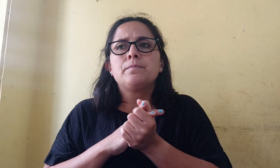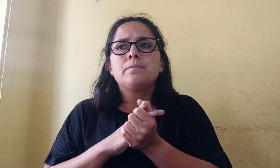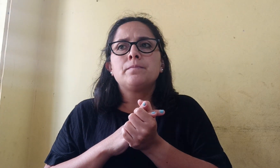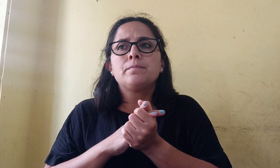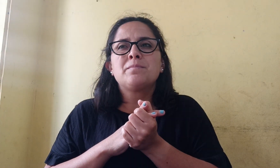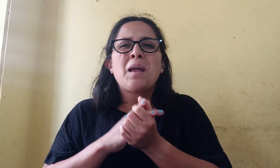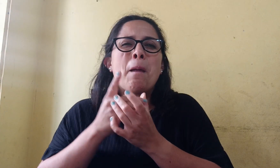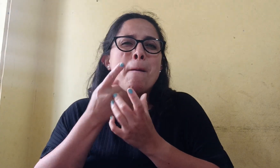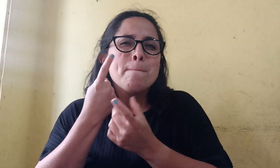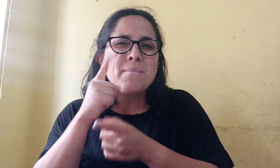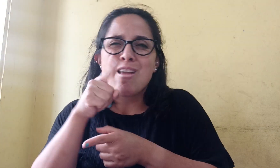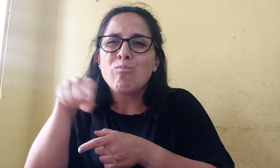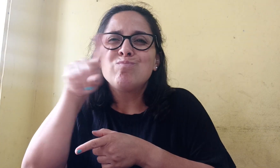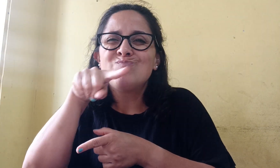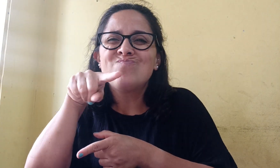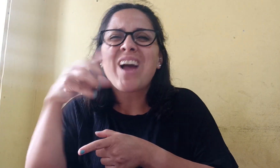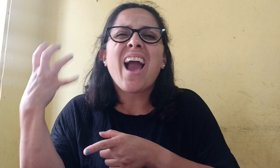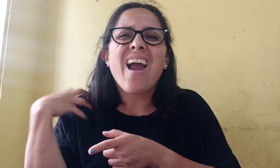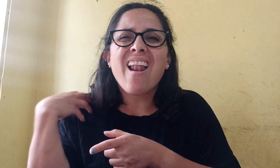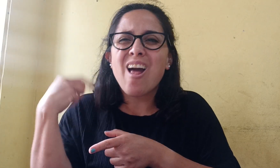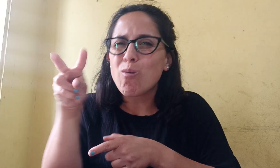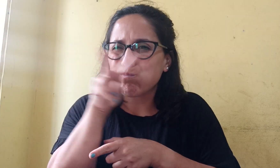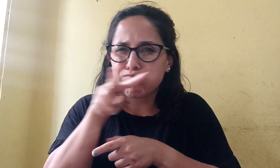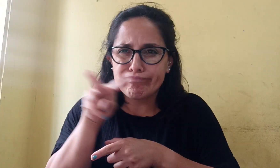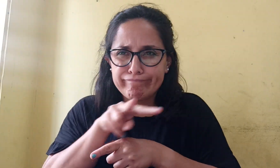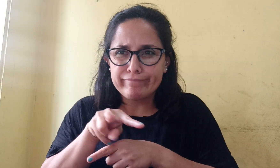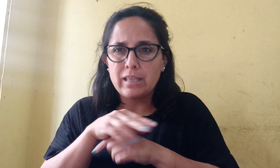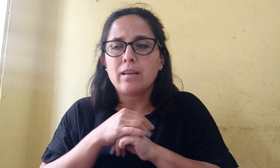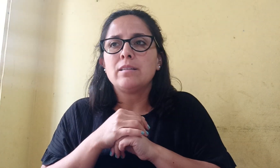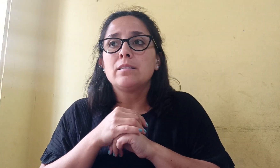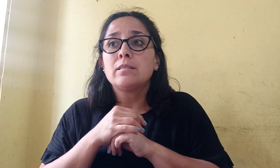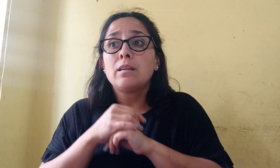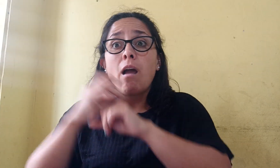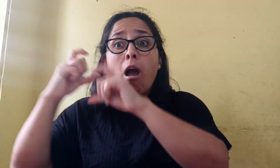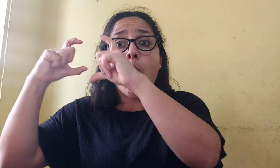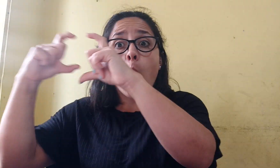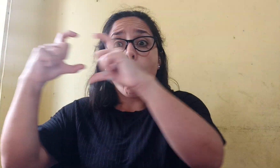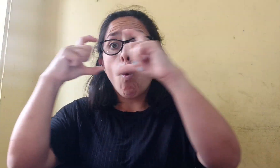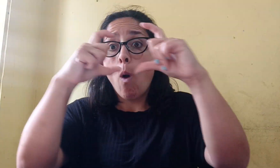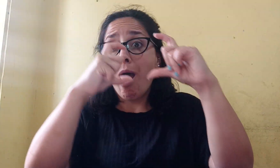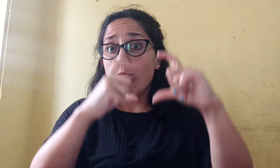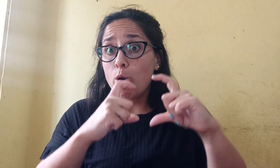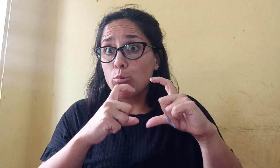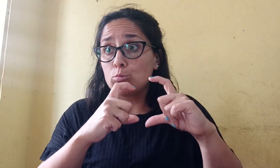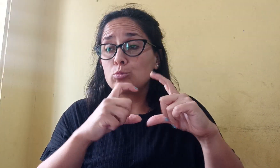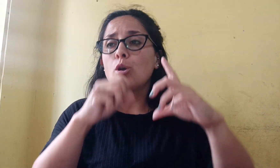un pantallazo ya. Fíjense los cuadritos que están a la derecha